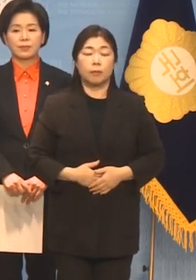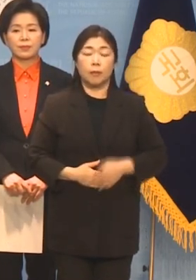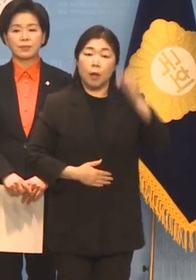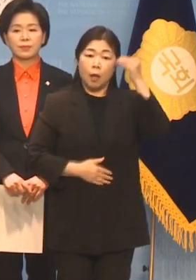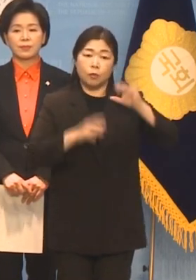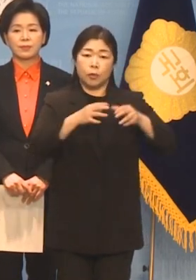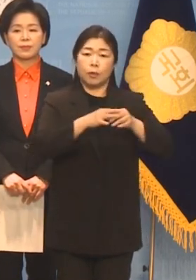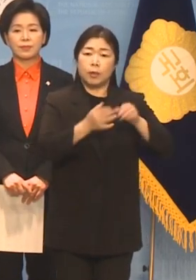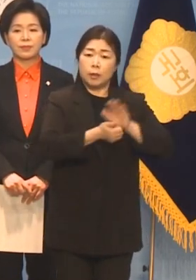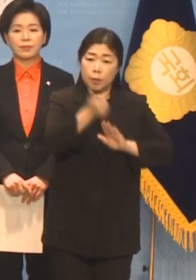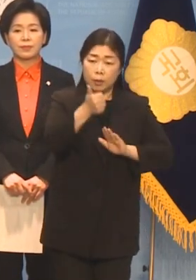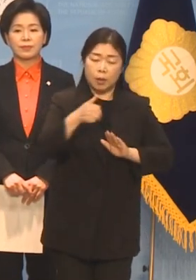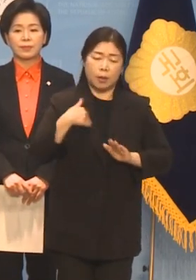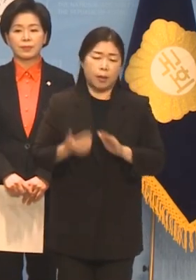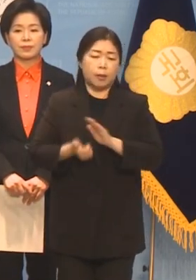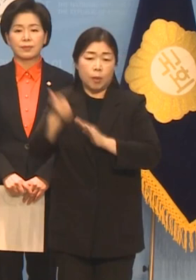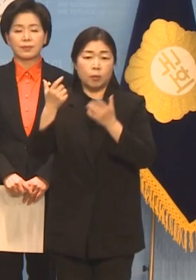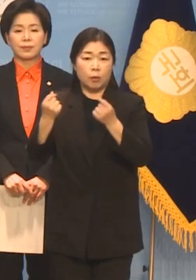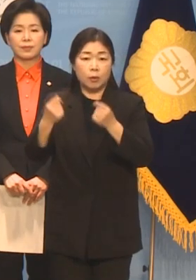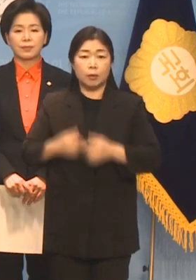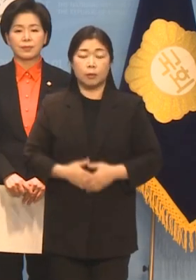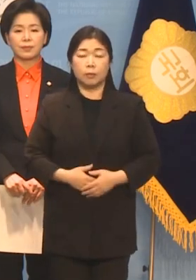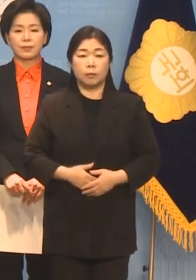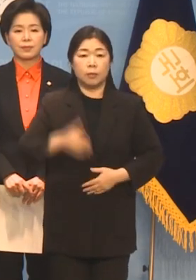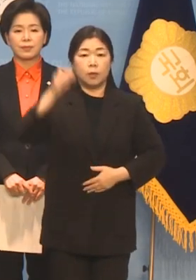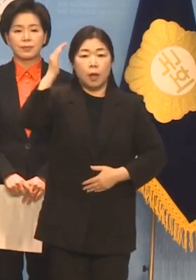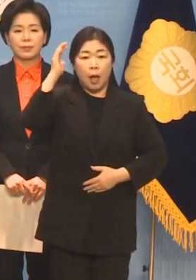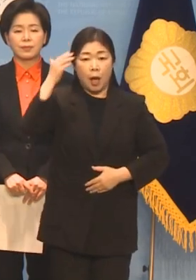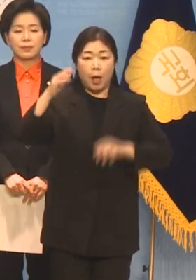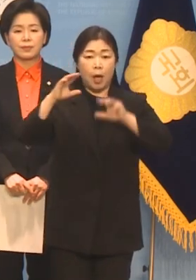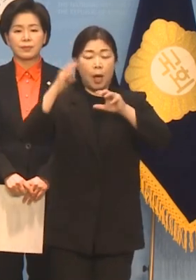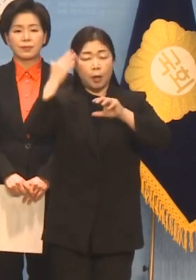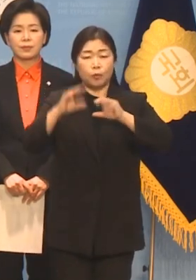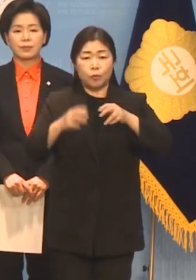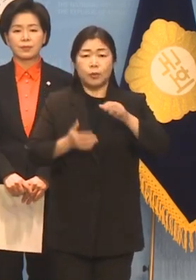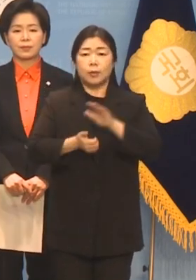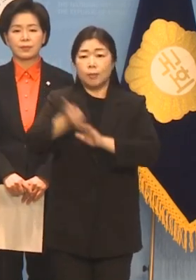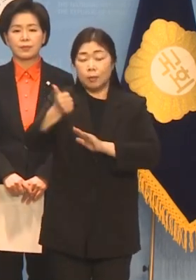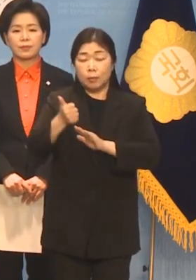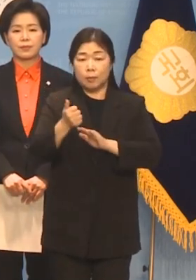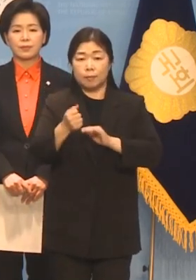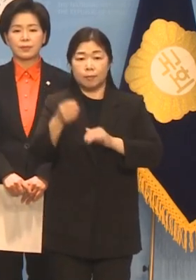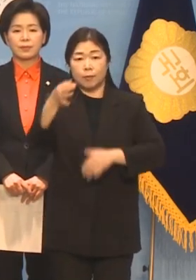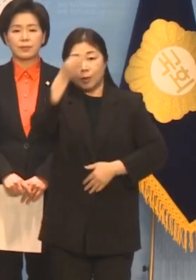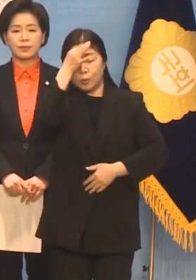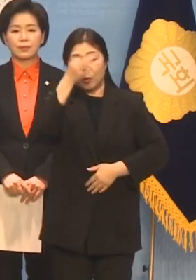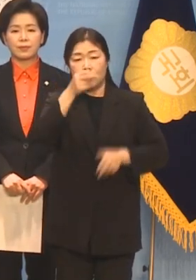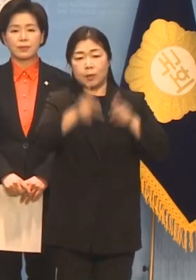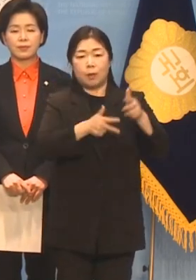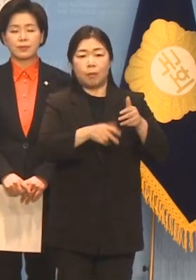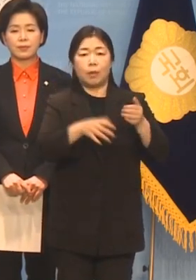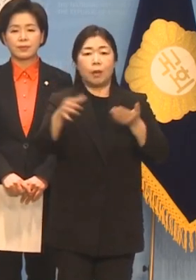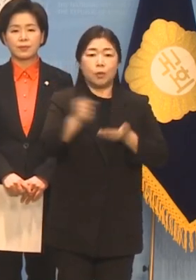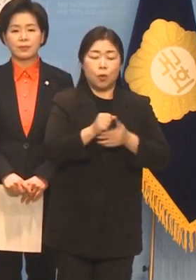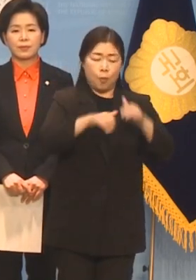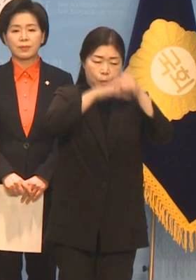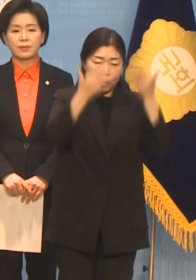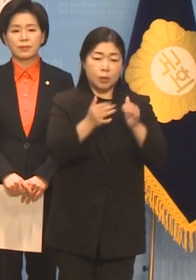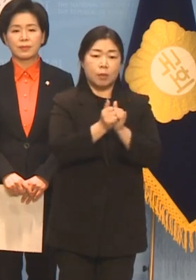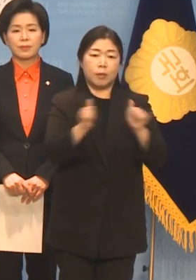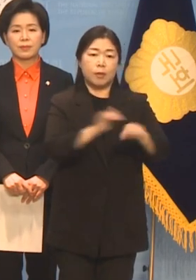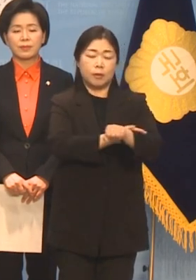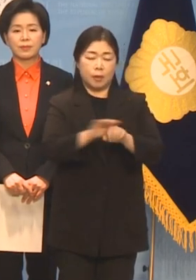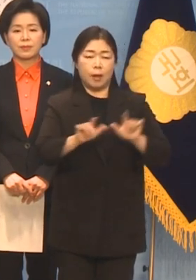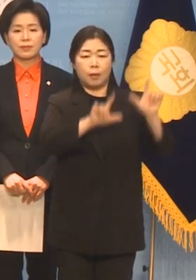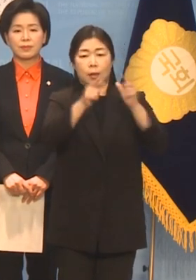한국의 희망이 저의 희망입니다. 한국의 희망은 첨단 기술과 산업을 바탕으로 온 국민이 잘 사는 방법을